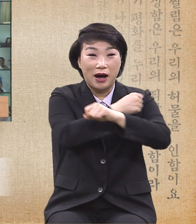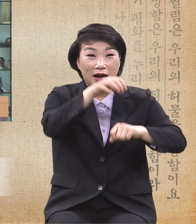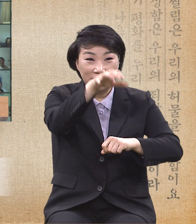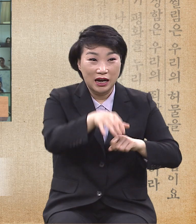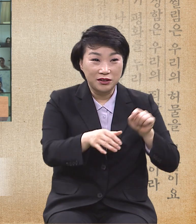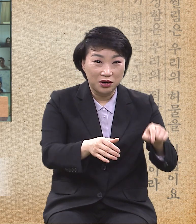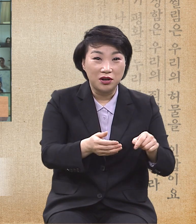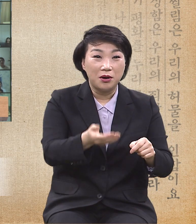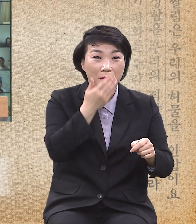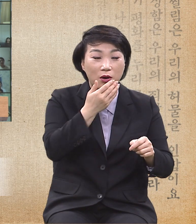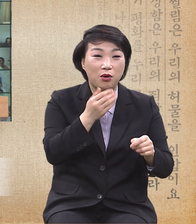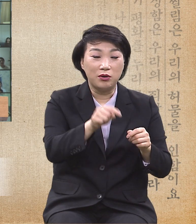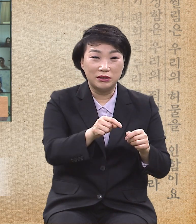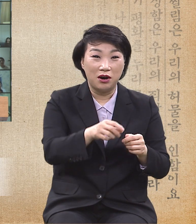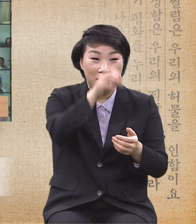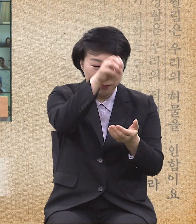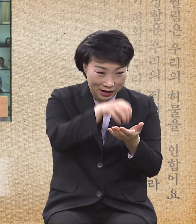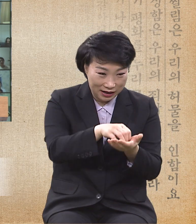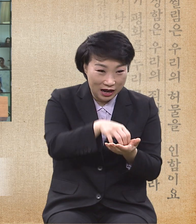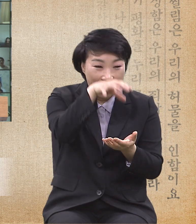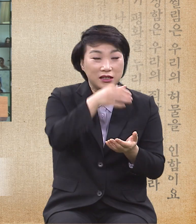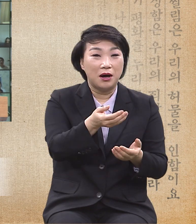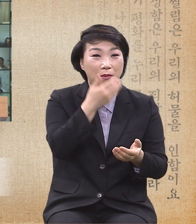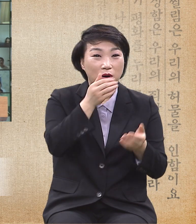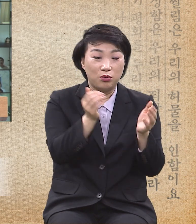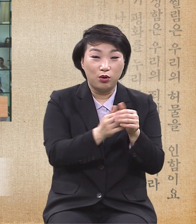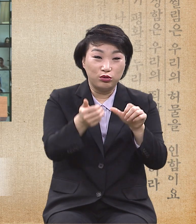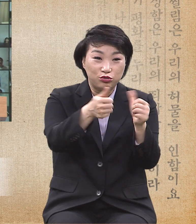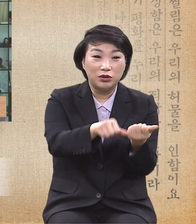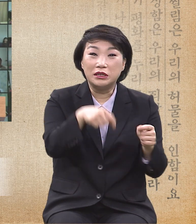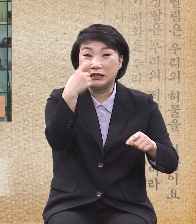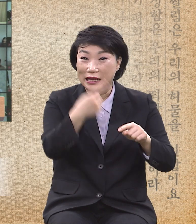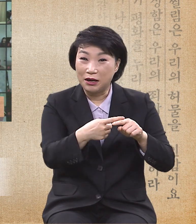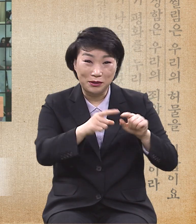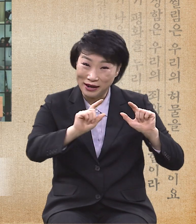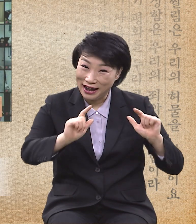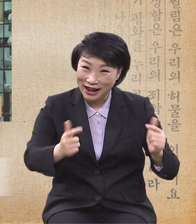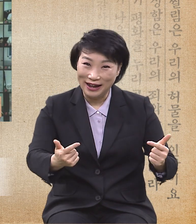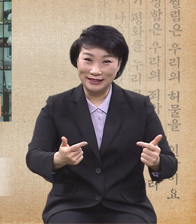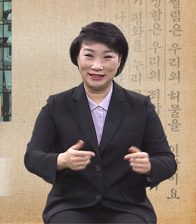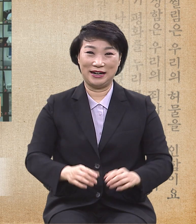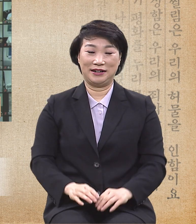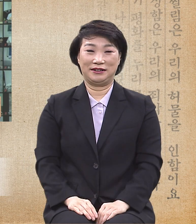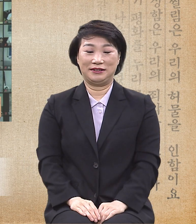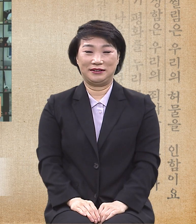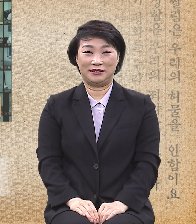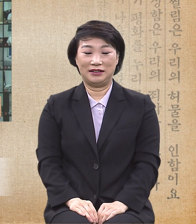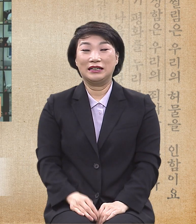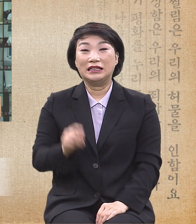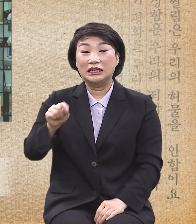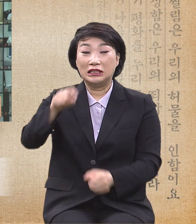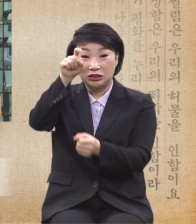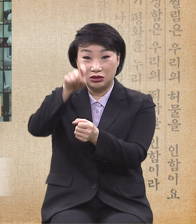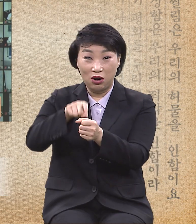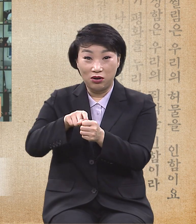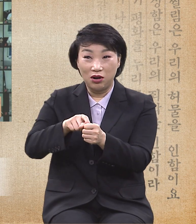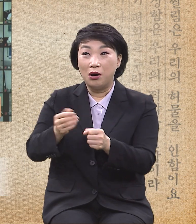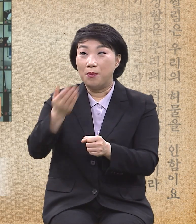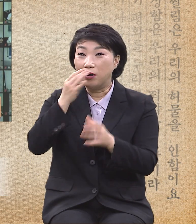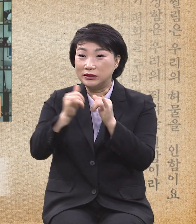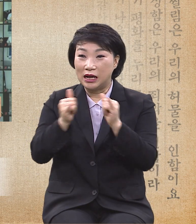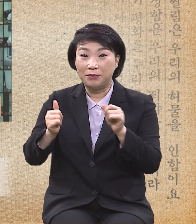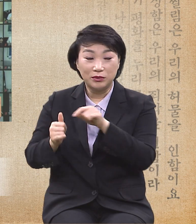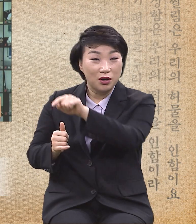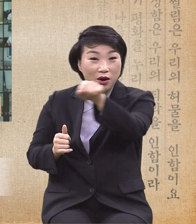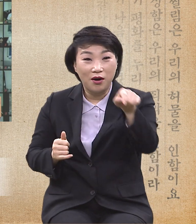광야에서 만나를 먹고도 죽은 그것과 같지 아니하여 이 떡을 먹는